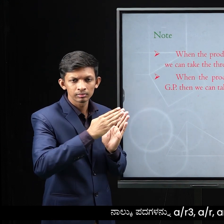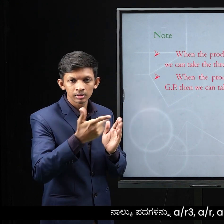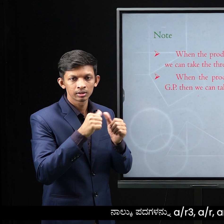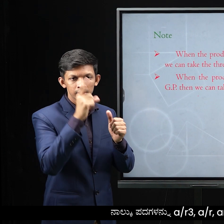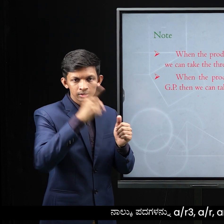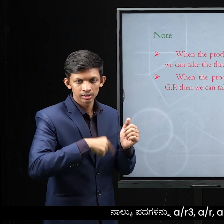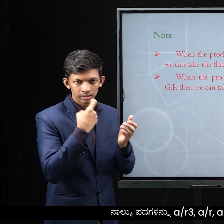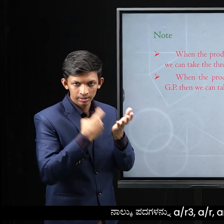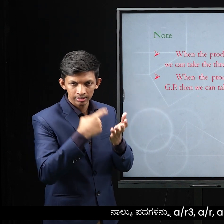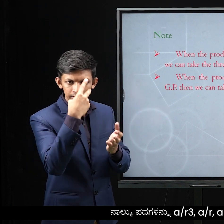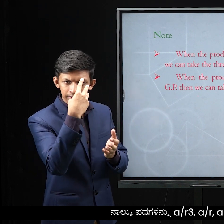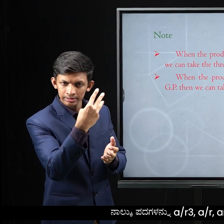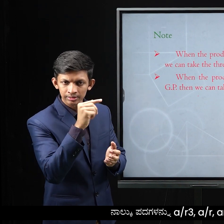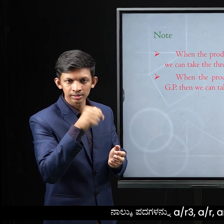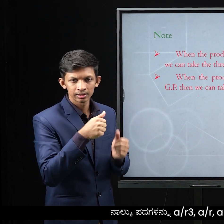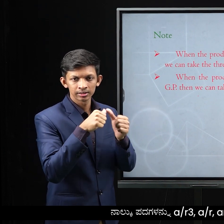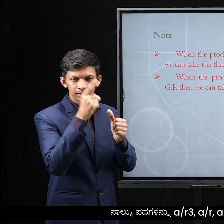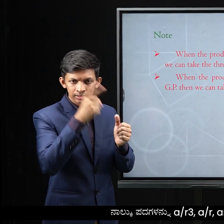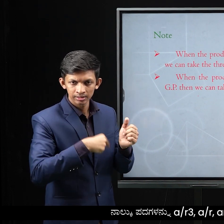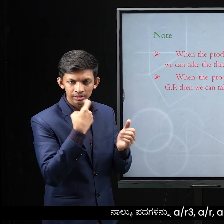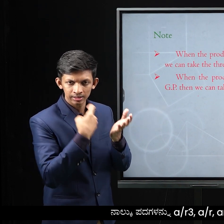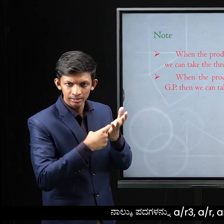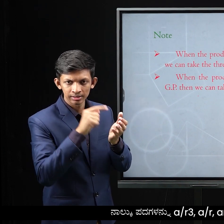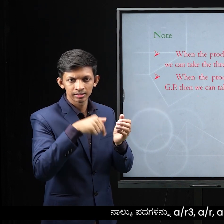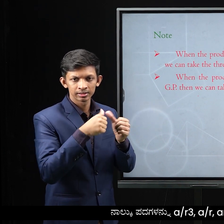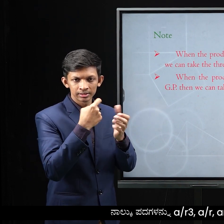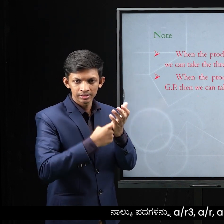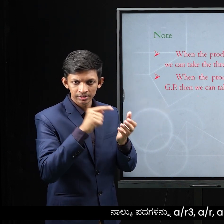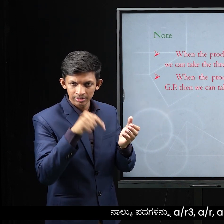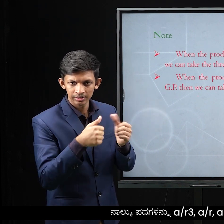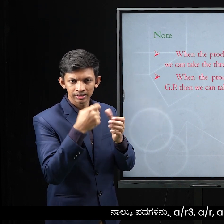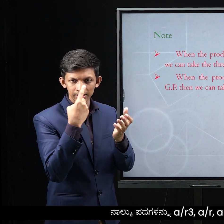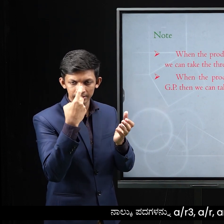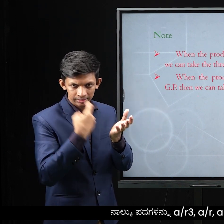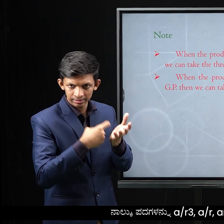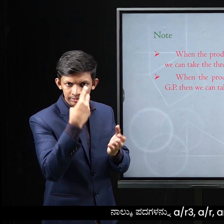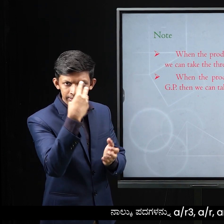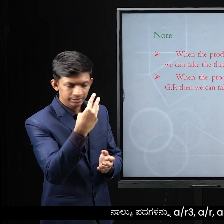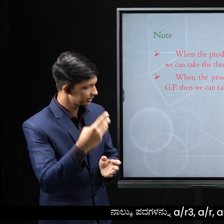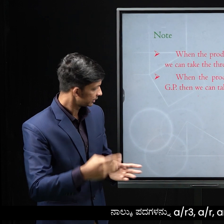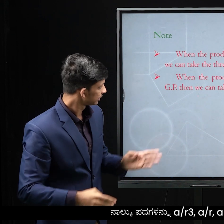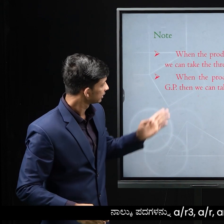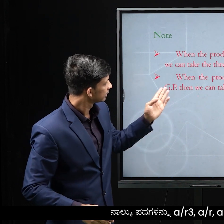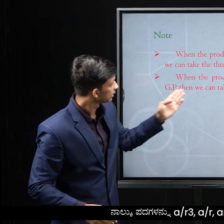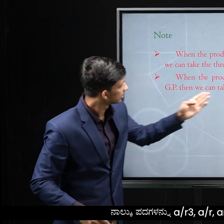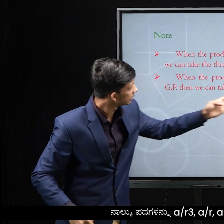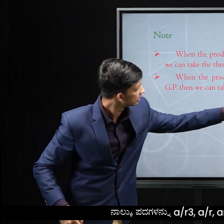4 ಪದಗಳನ್ನು a/6 ಪವರ್ 3 a/r AR 3 ಎಂದು